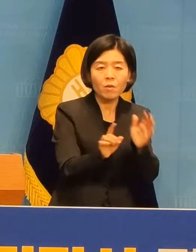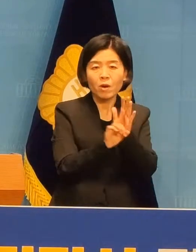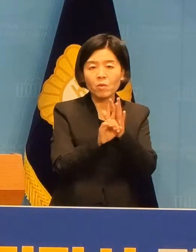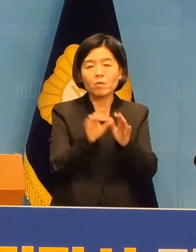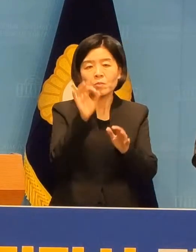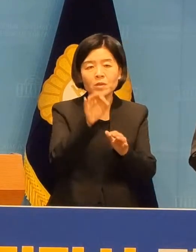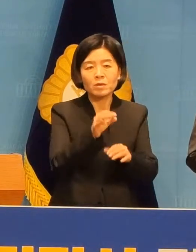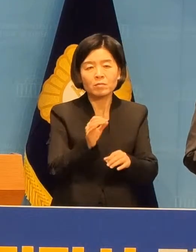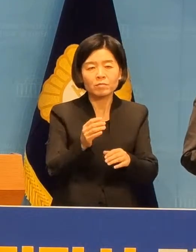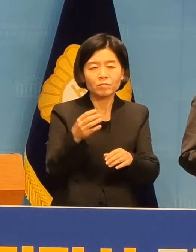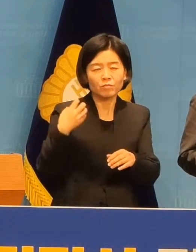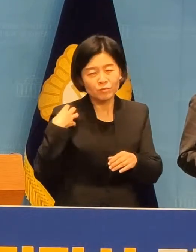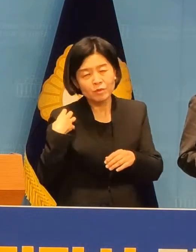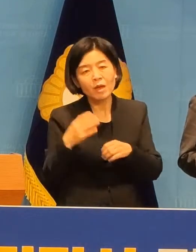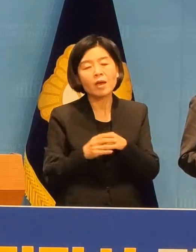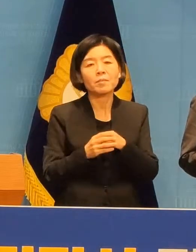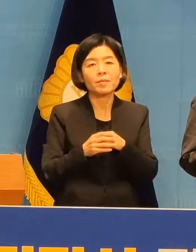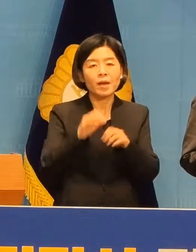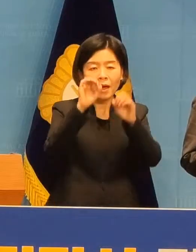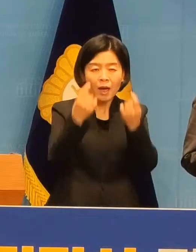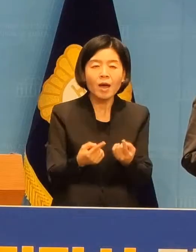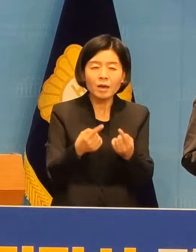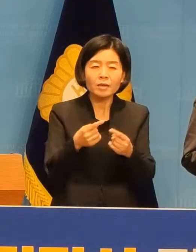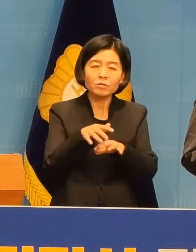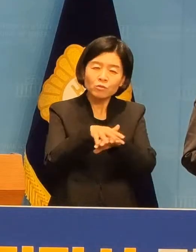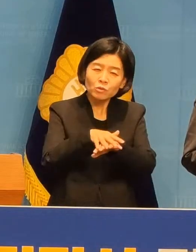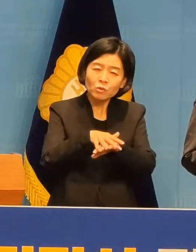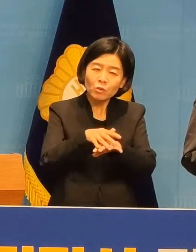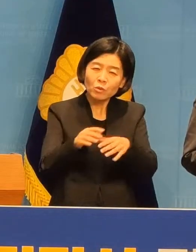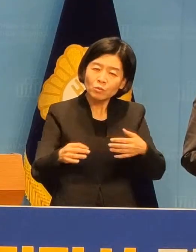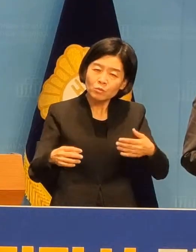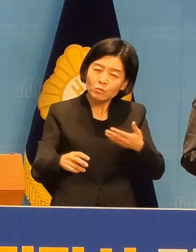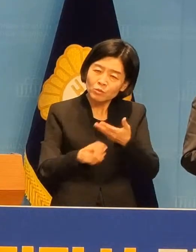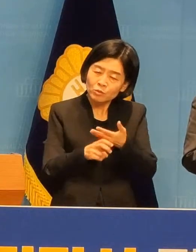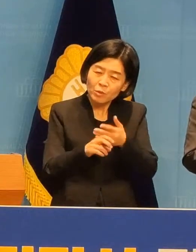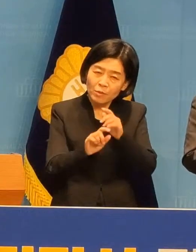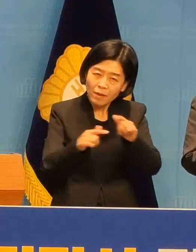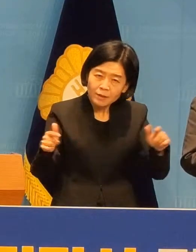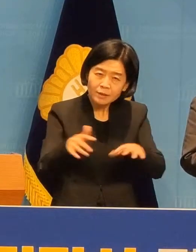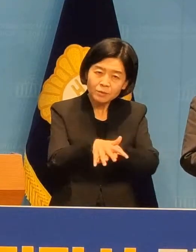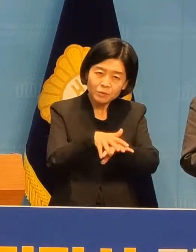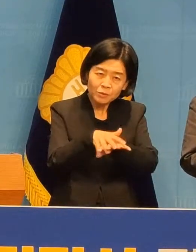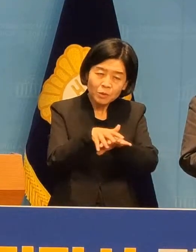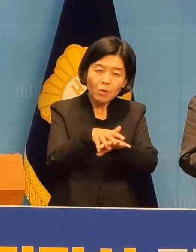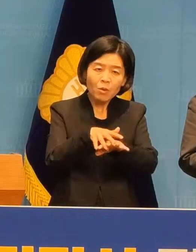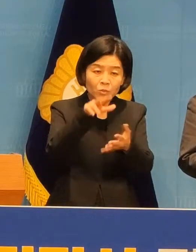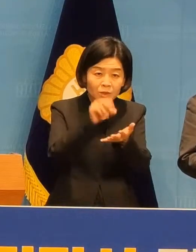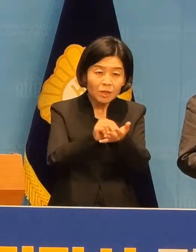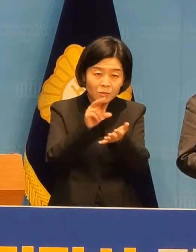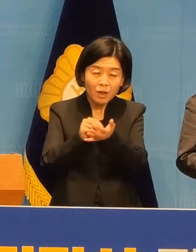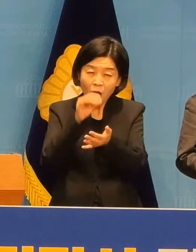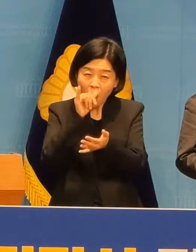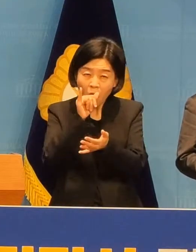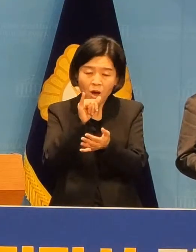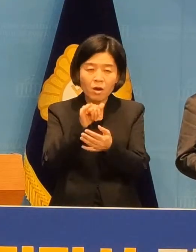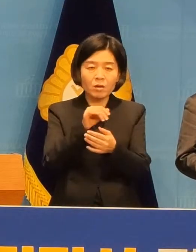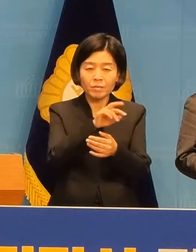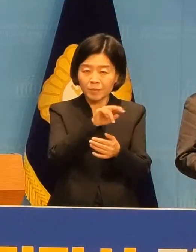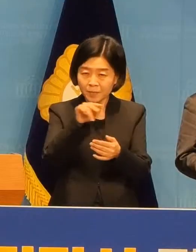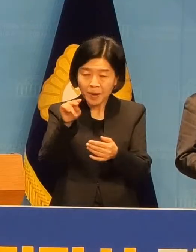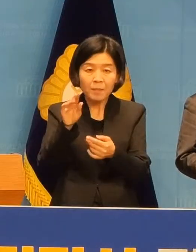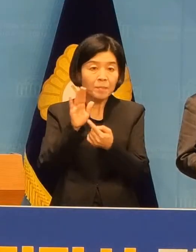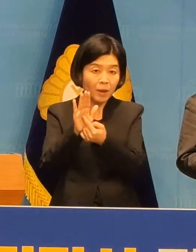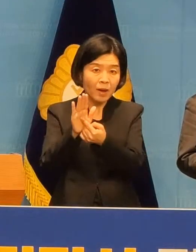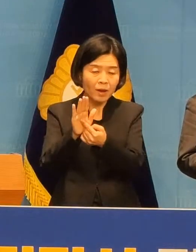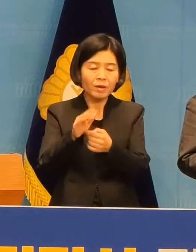알고리즘 불투명성 등 구조적 문제를 제도 개선의 핵심 과제로 부각시킨 것은 평가할 만합니다.